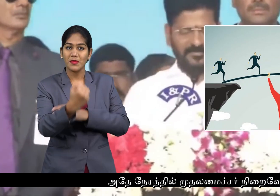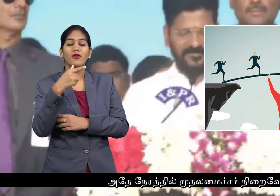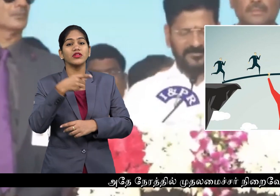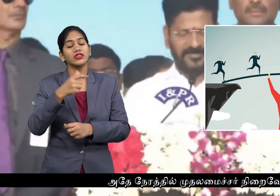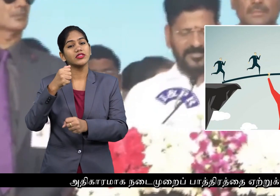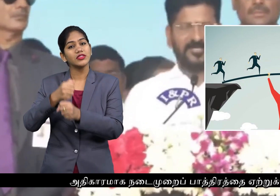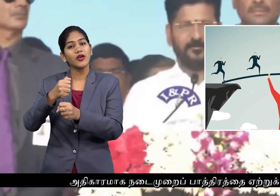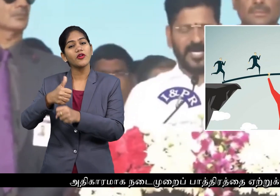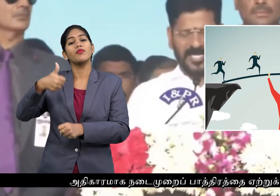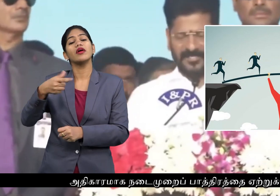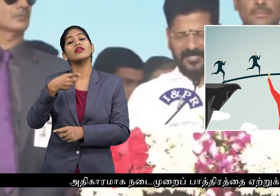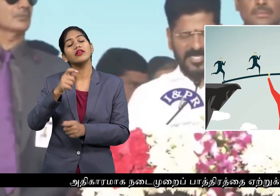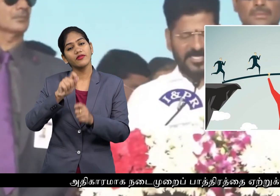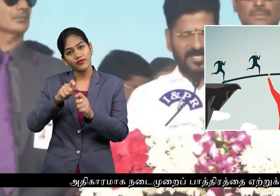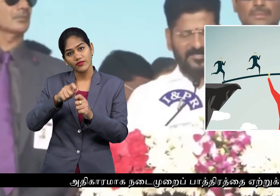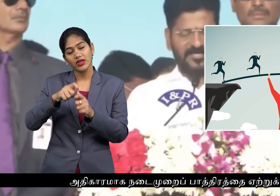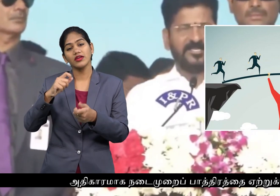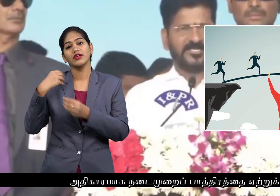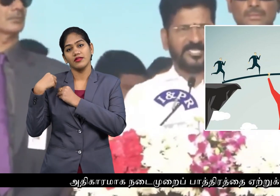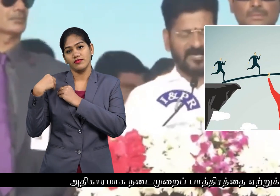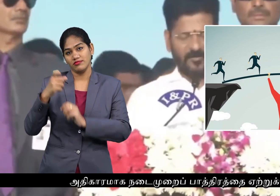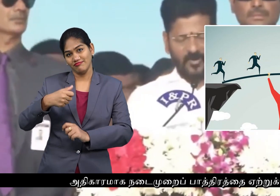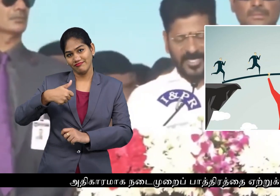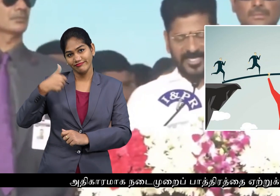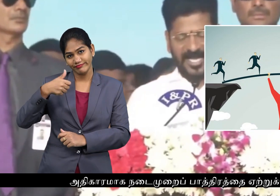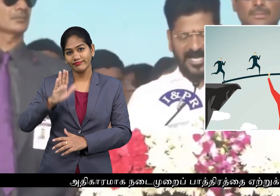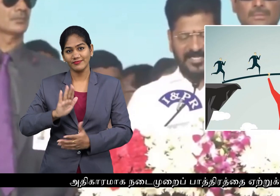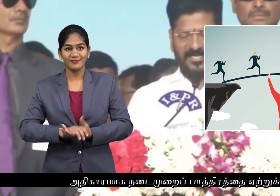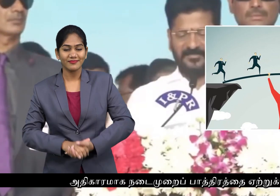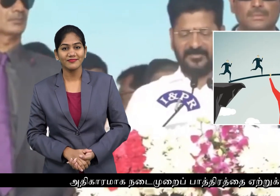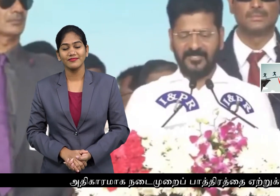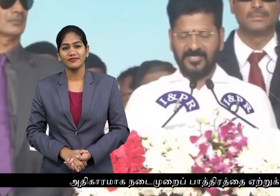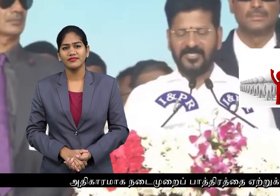முதலமைச்சர் நிறைவேற்று அதிகாரமாக நடைமுறை பாத்திரத்தை ஏற்றுக்கொள்கிறார்.